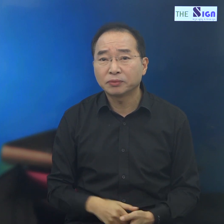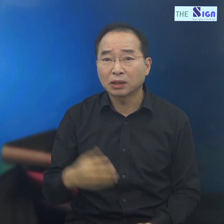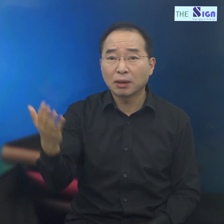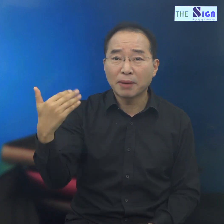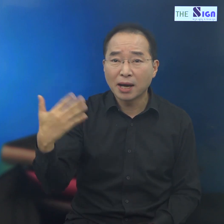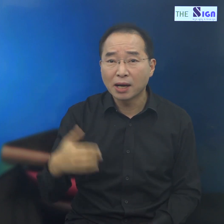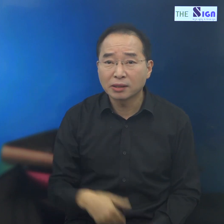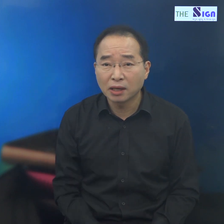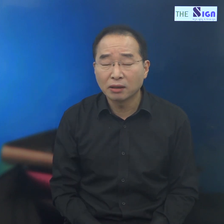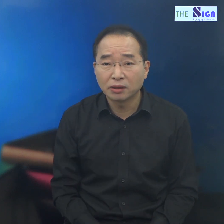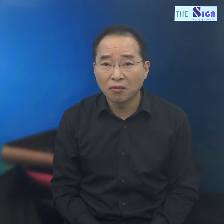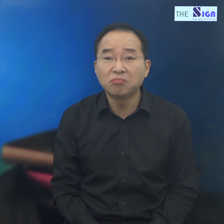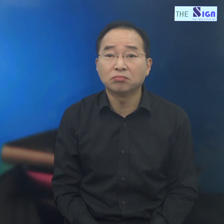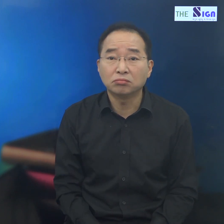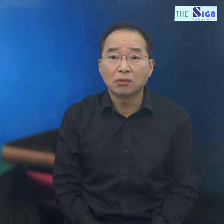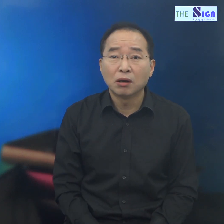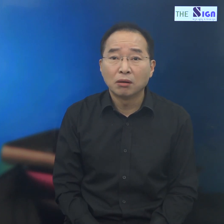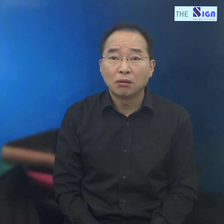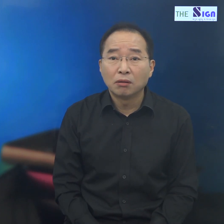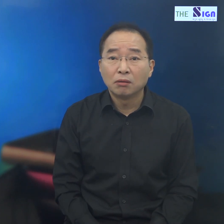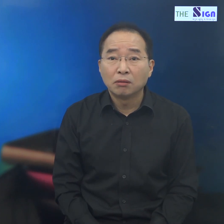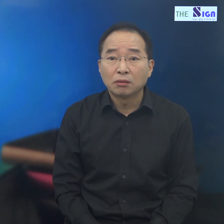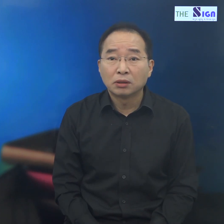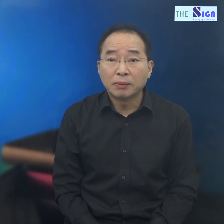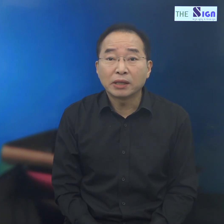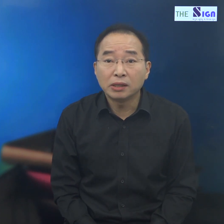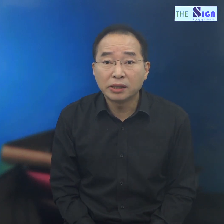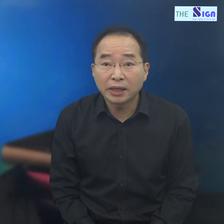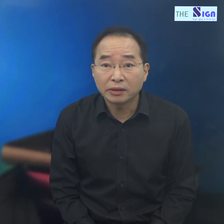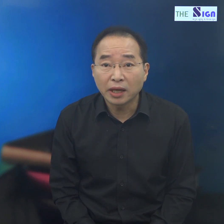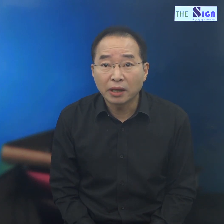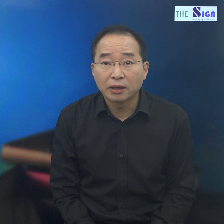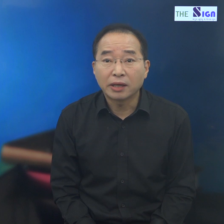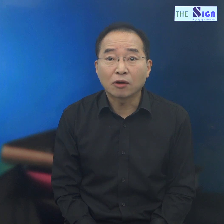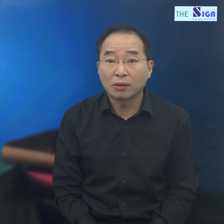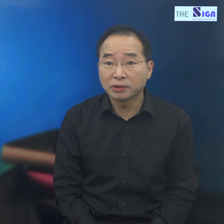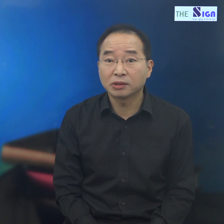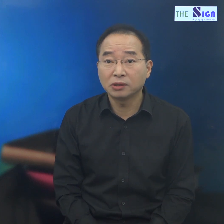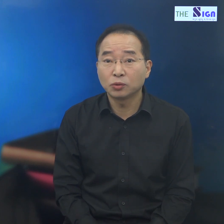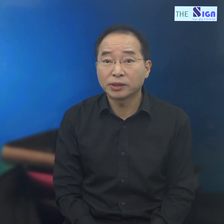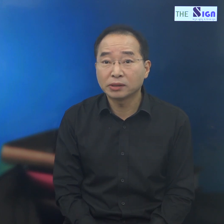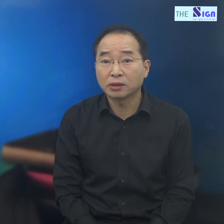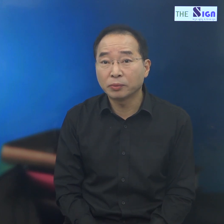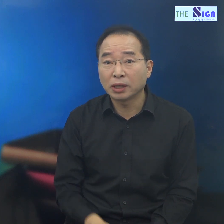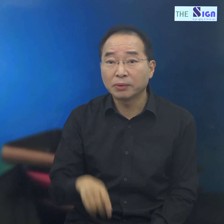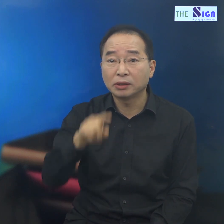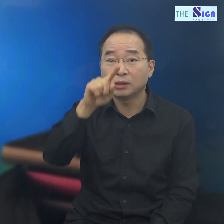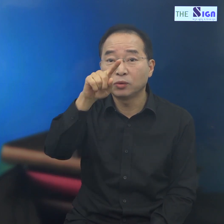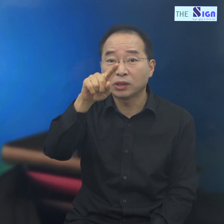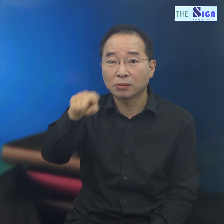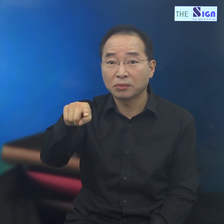상대가 막 얘기하는데 그 말이 일리가 있네 라고 하면서 쓰는 동작이 있어요. 뭐냐면 이 동작입니다.